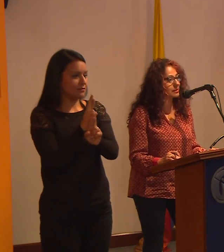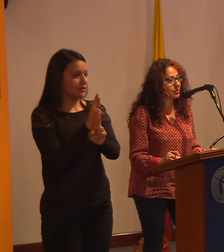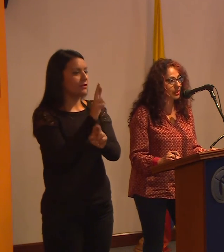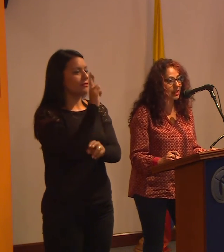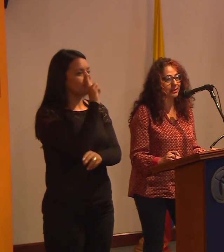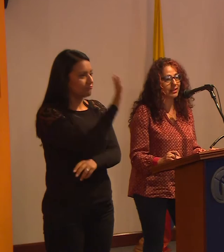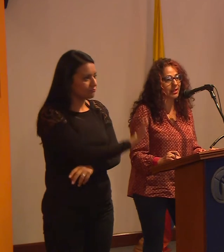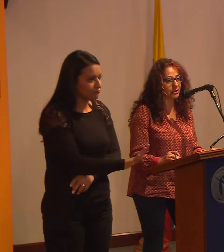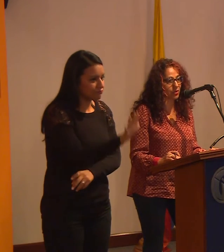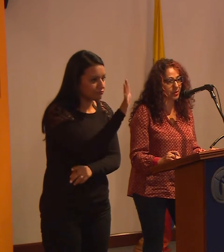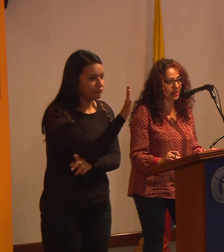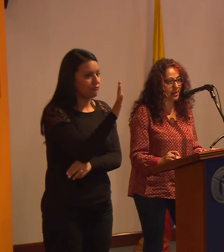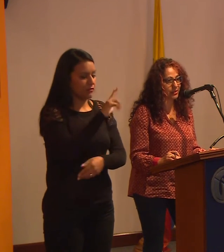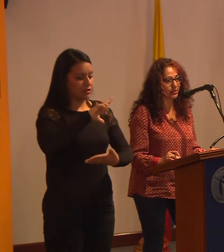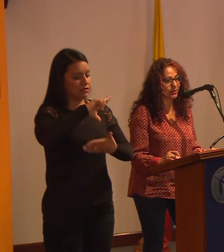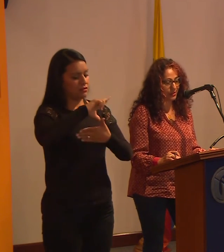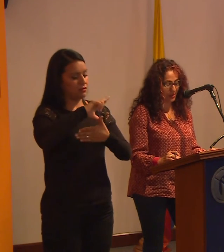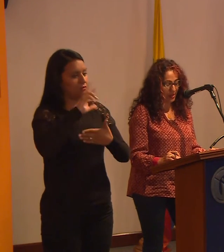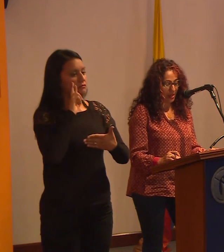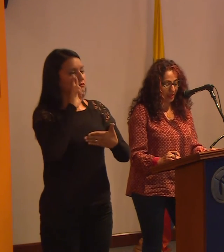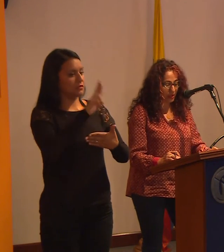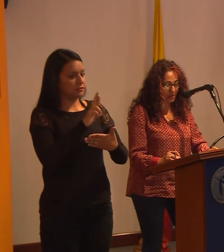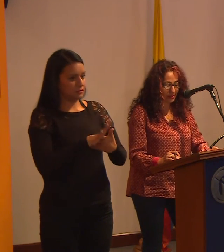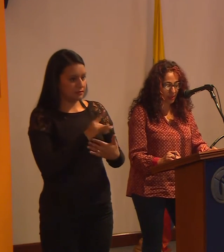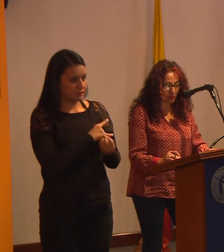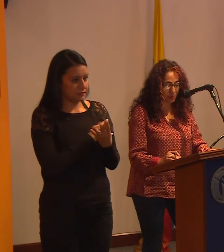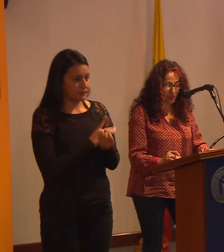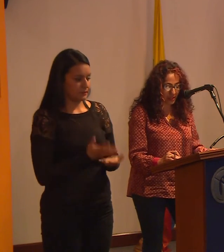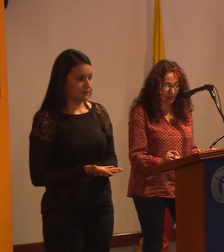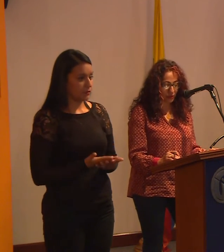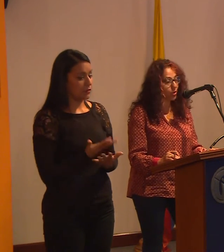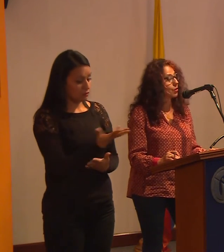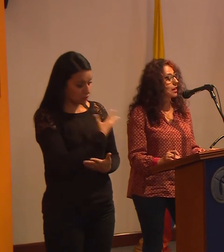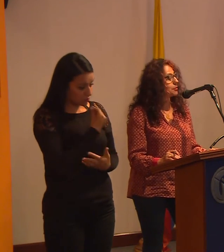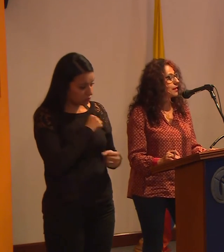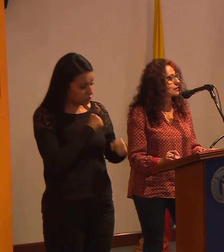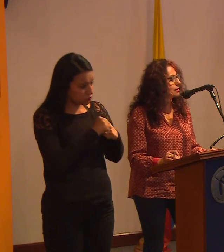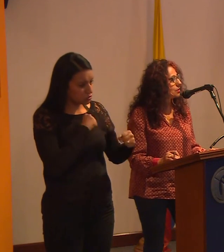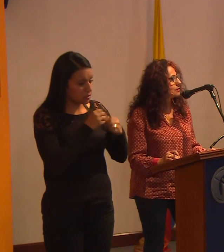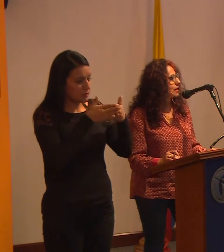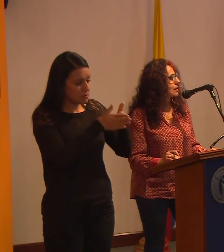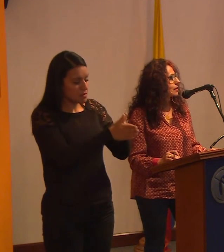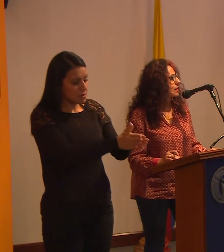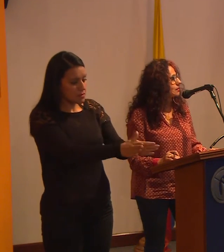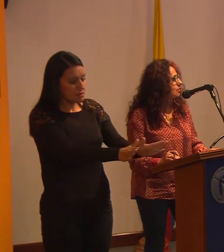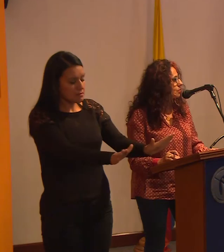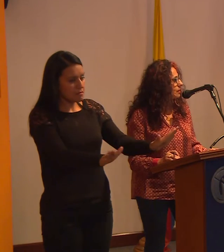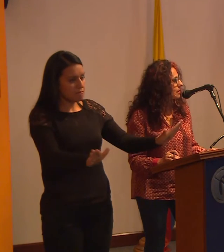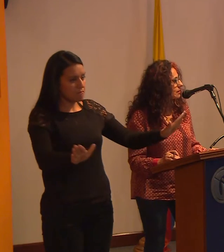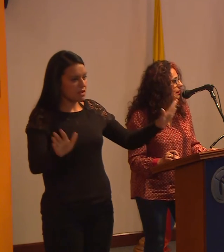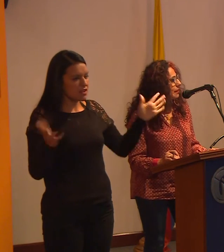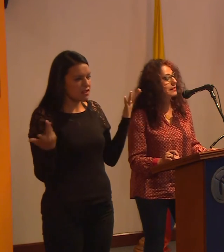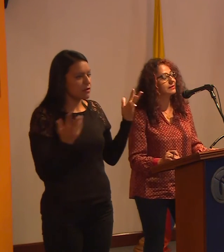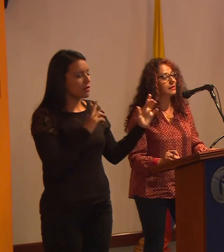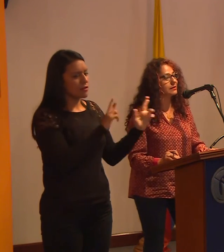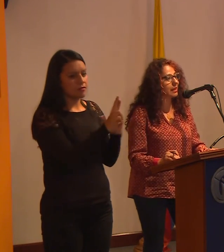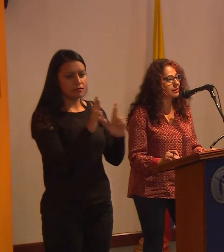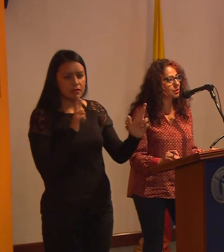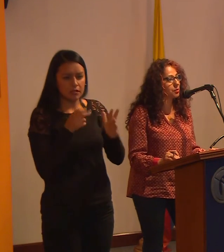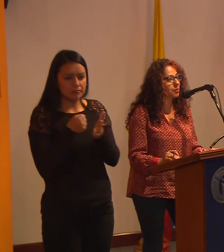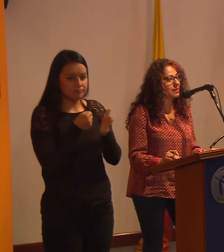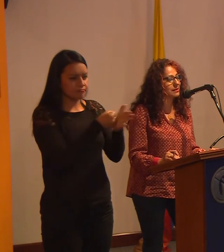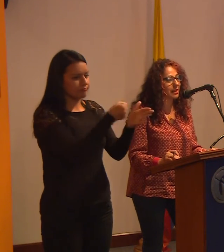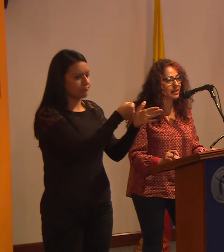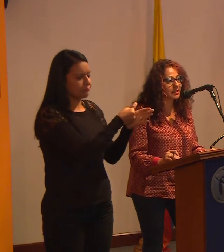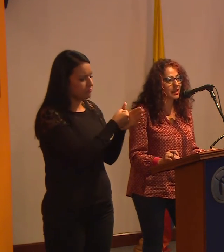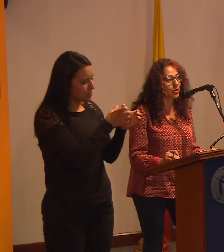a nivel nacional y latinoamericano. Que nos estamos moviendo con la ampliación de las relaciones,